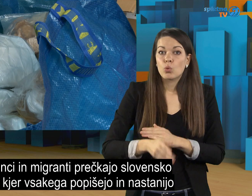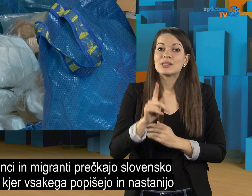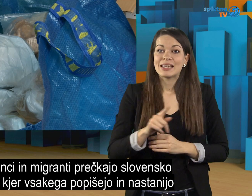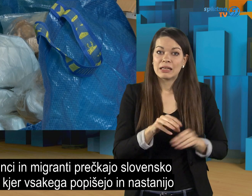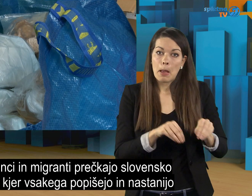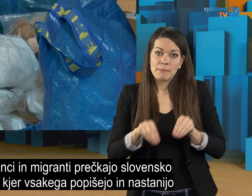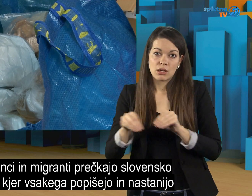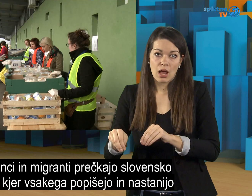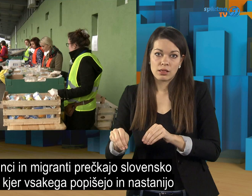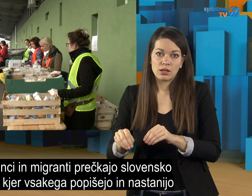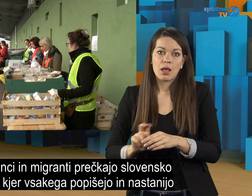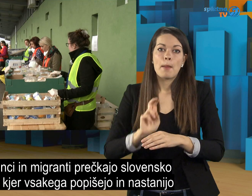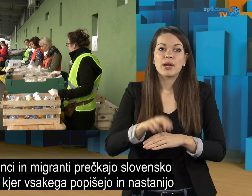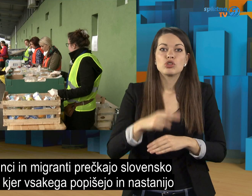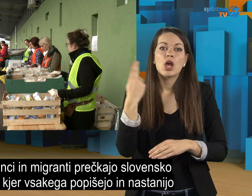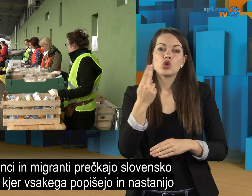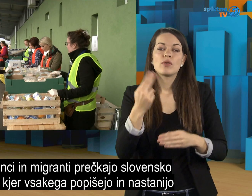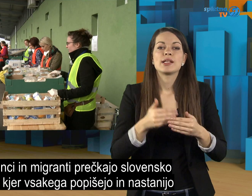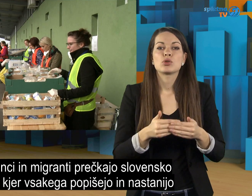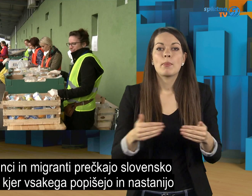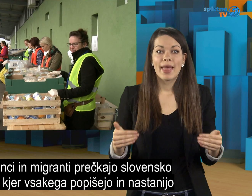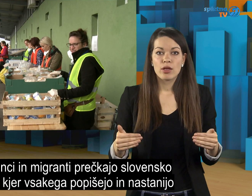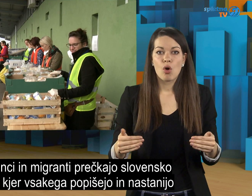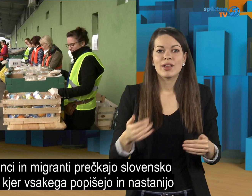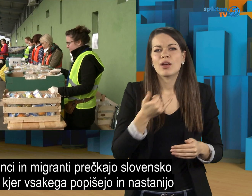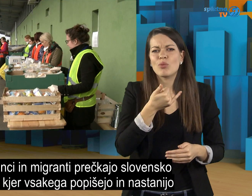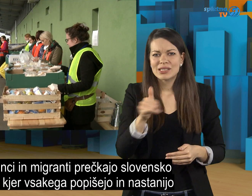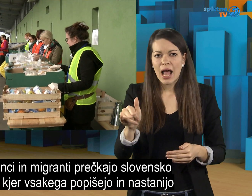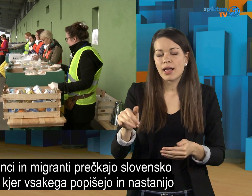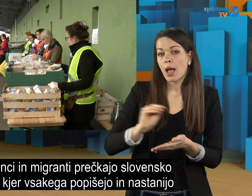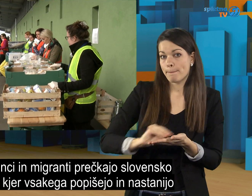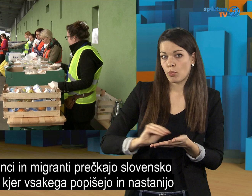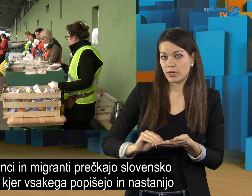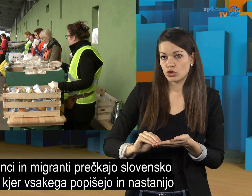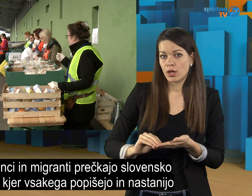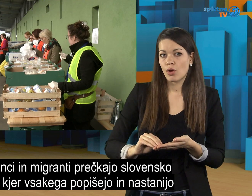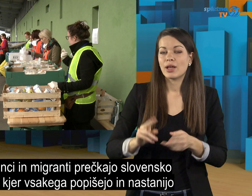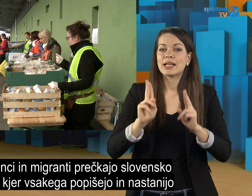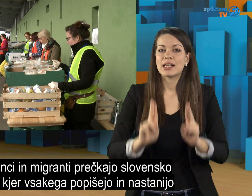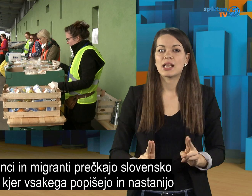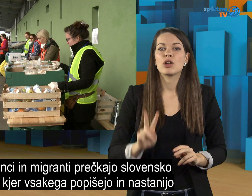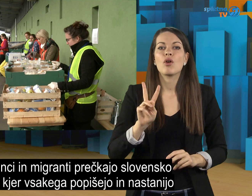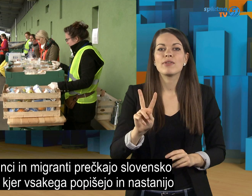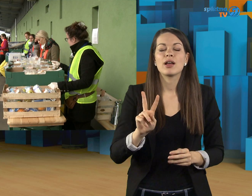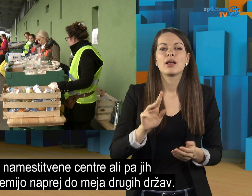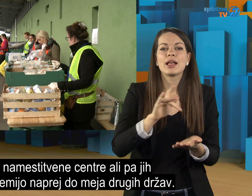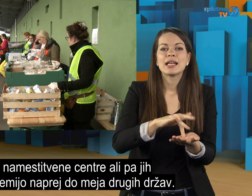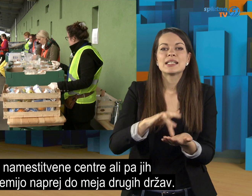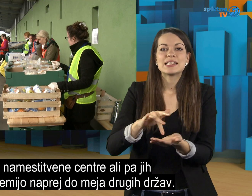Begunci in migranti prečkajo slovensko mejo, kjer vsakega popišejo in nastanijo v namestitvene centre ali pa